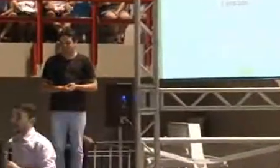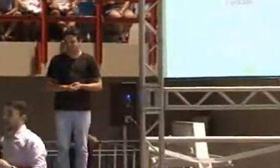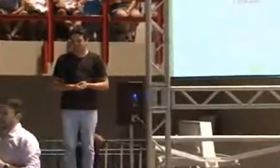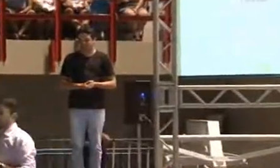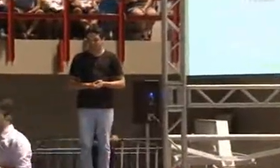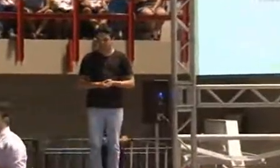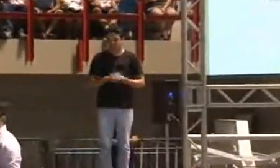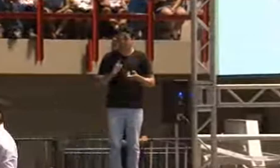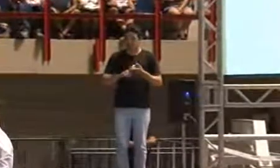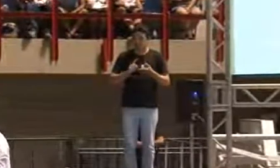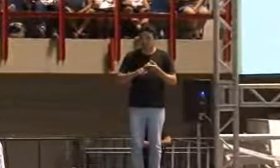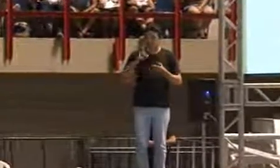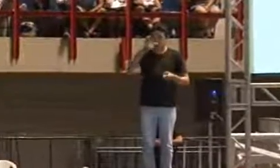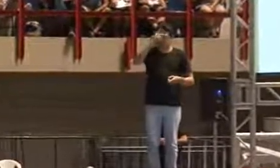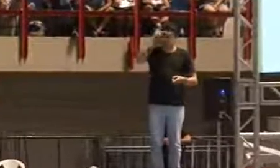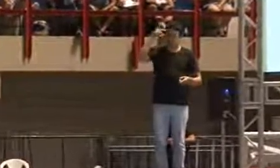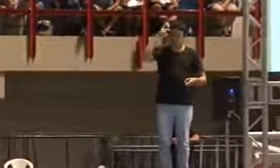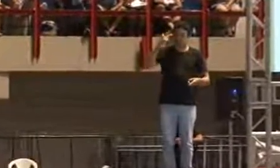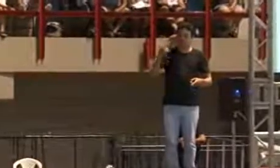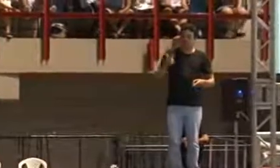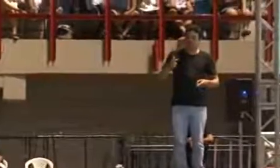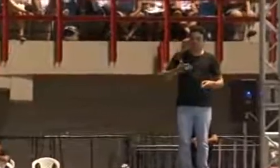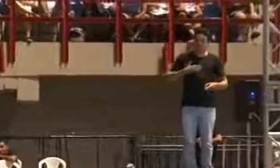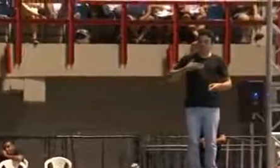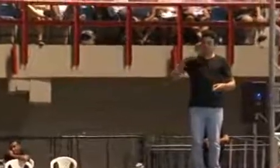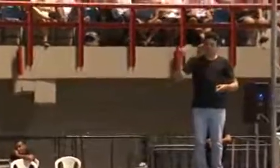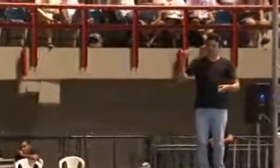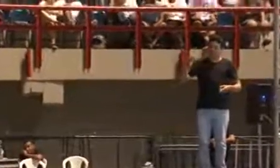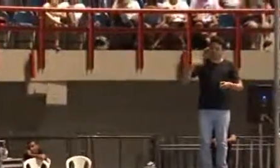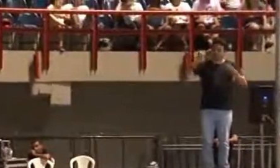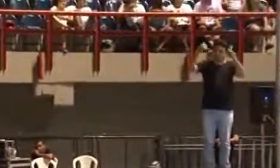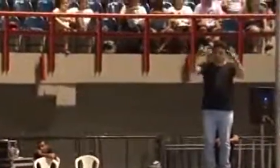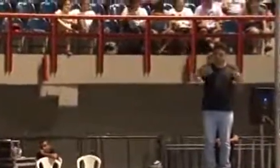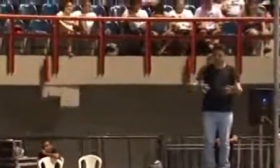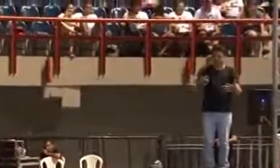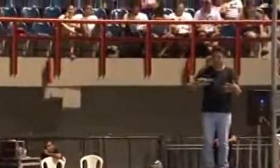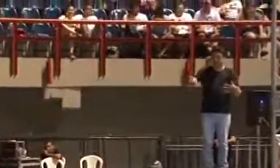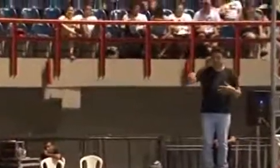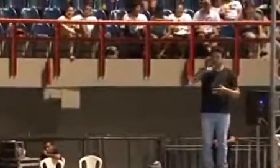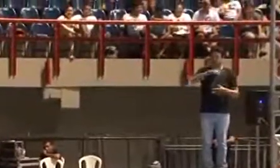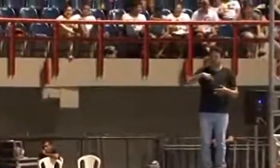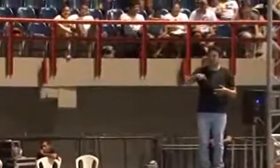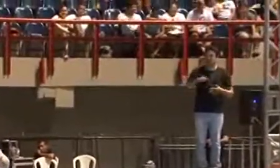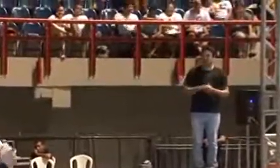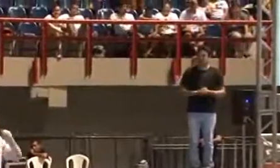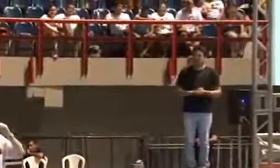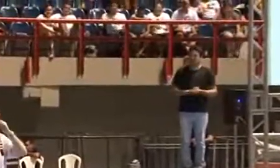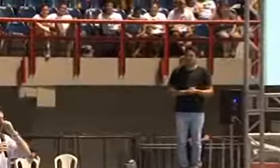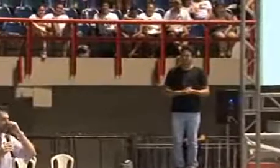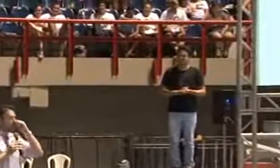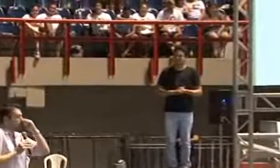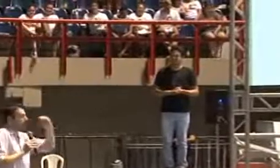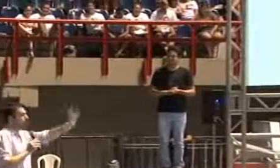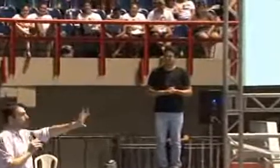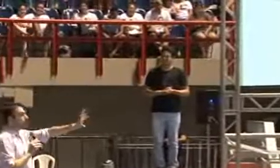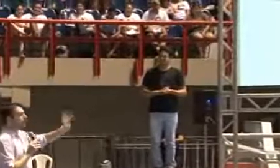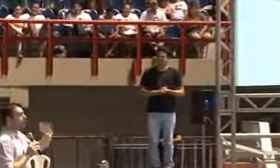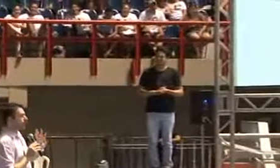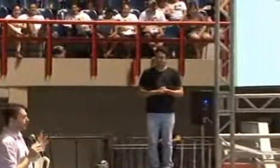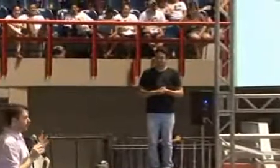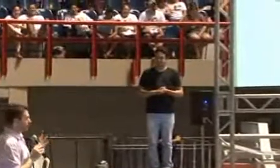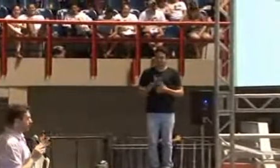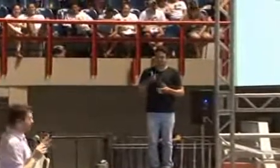Pessoal, não é nenhuma surpresa o que eu vou dizer para vocês aqui agora. Não é